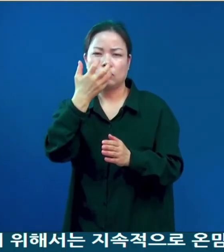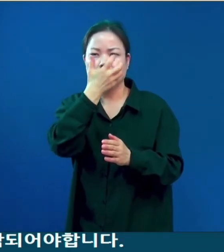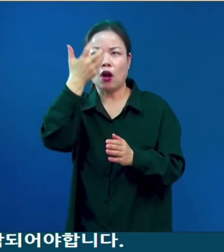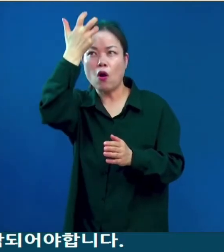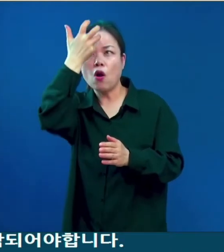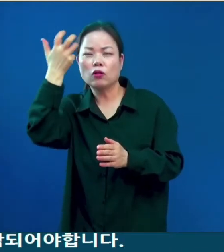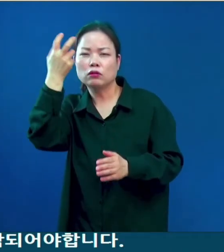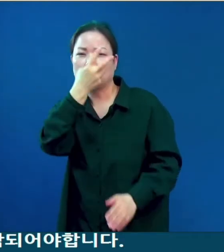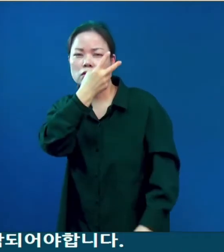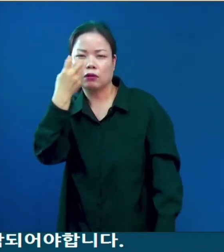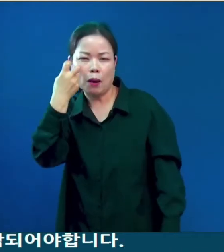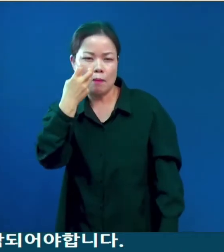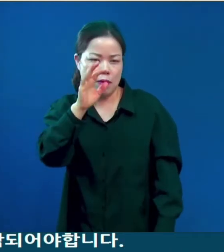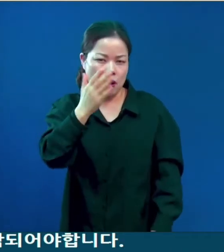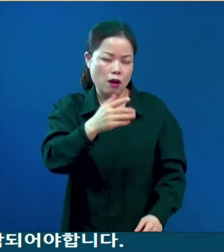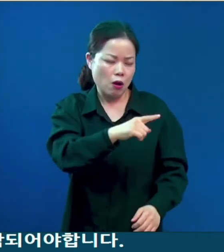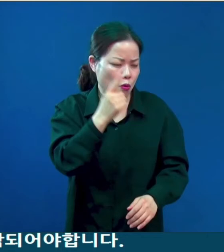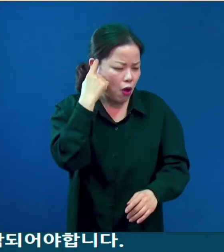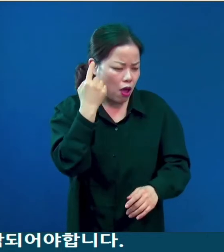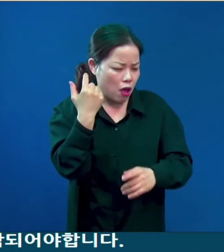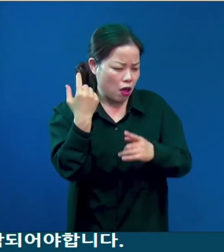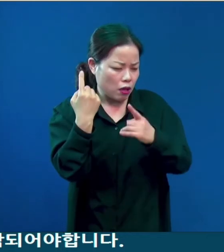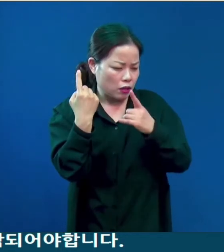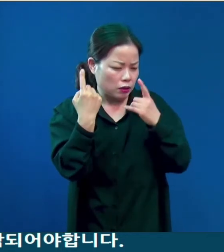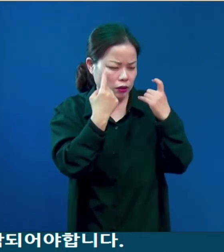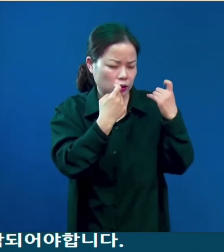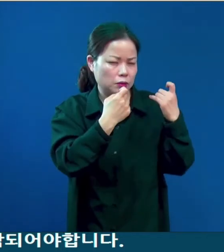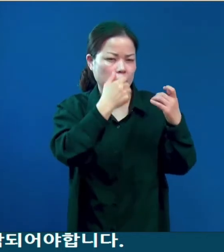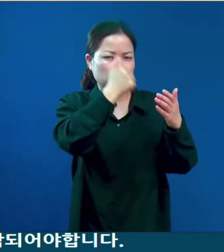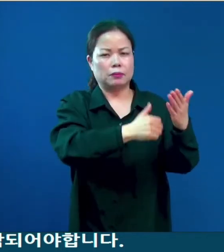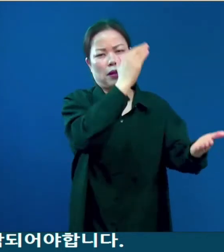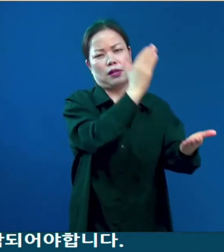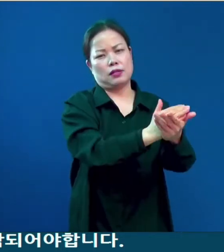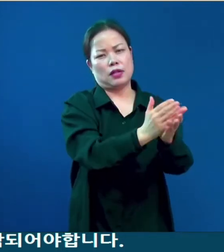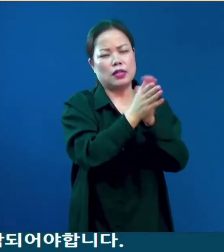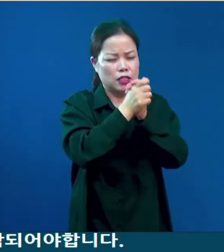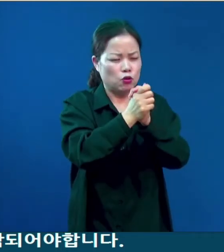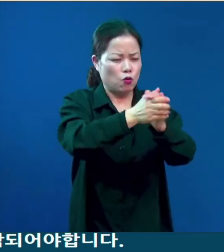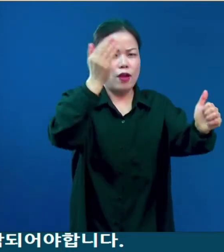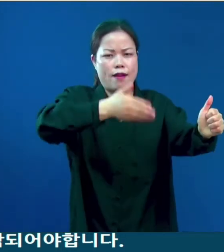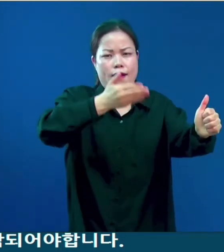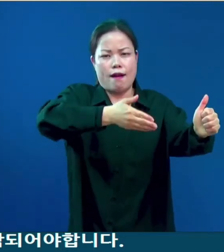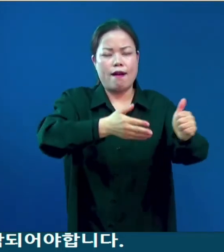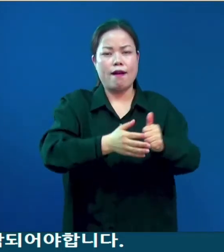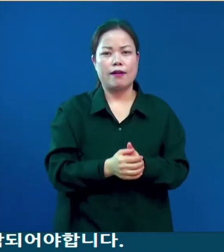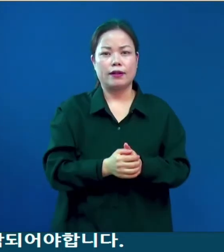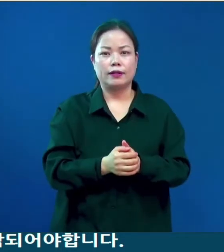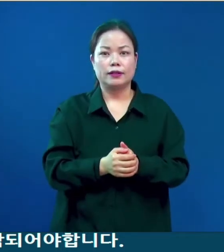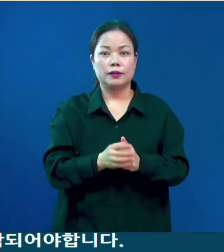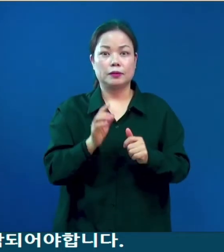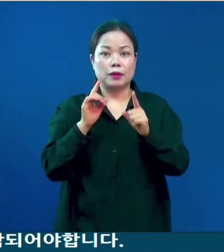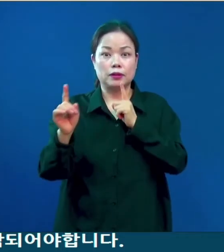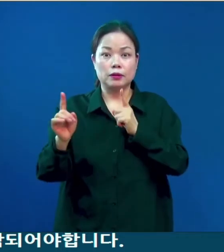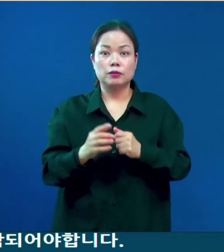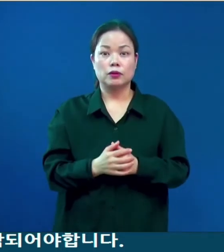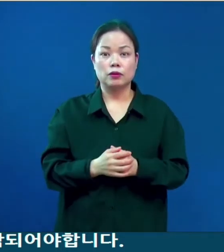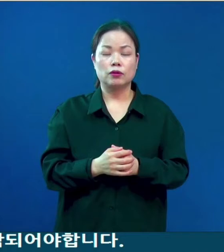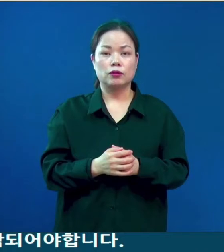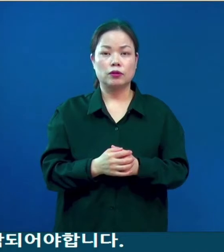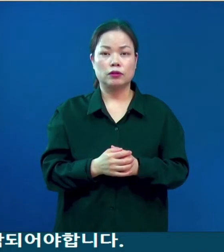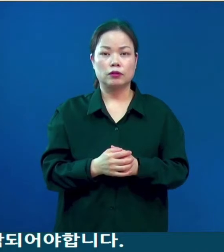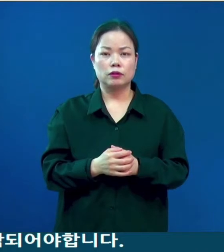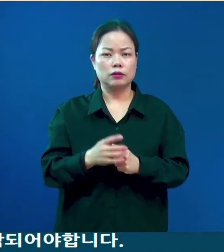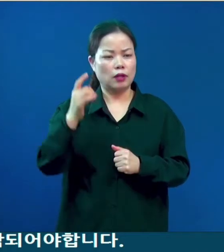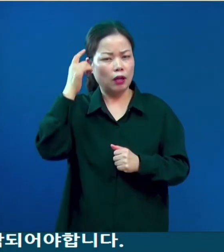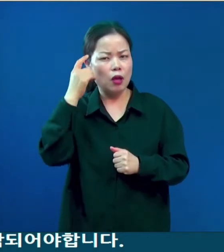이르시되 어찌하여 자느냐, 시험에 들지 않게 일어나 기도하라 하시니라. 자, 이 말씀도 이제